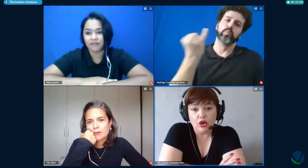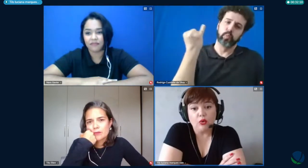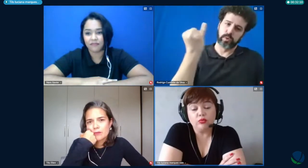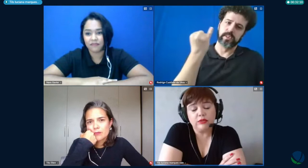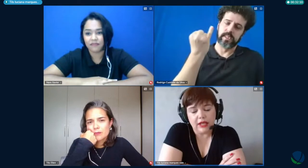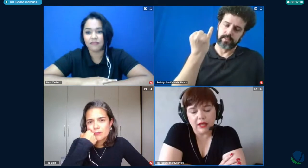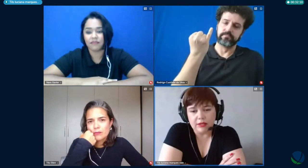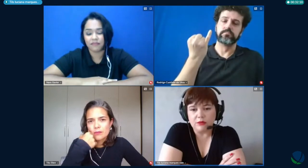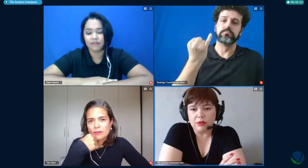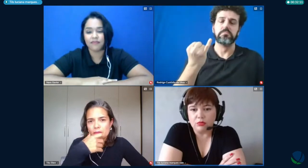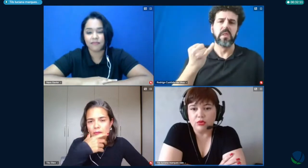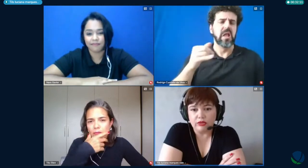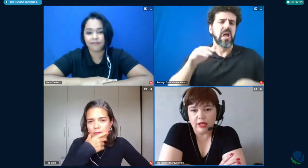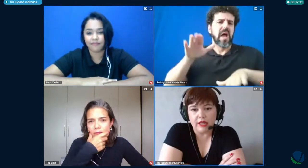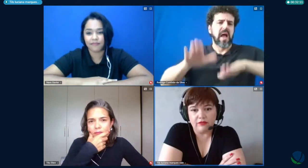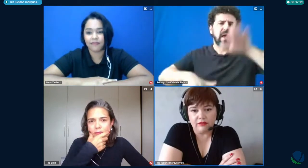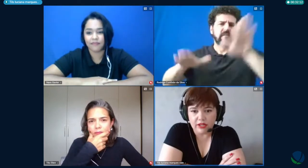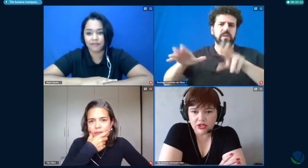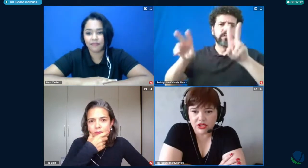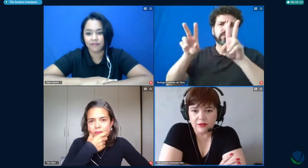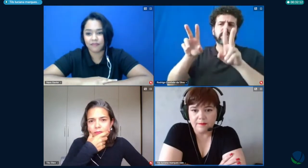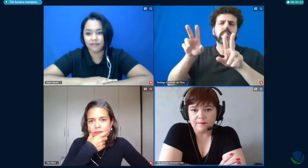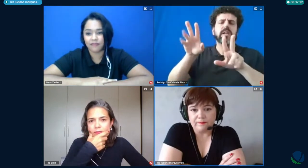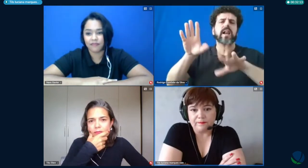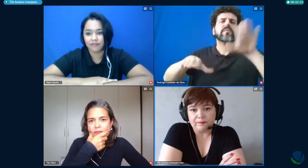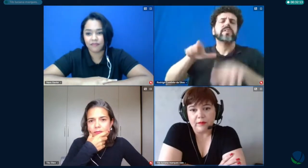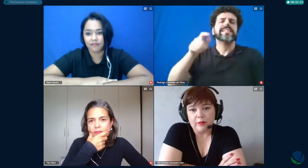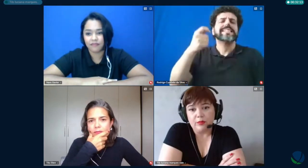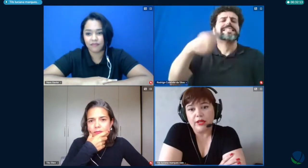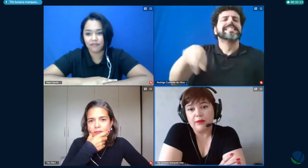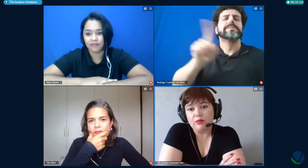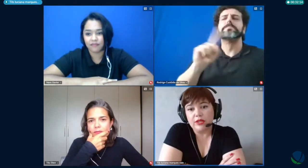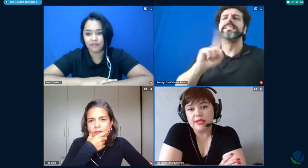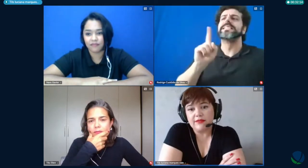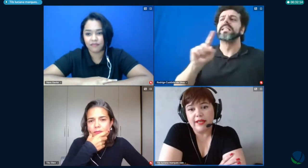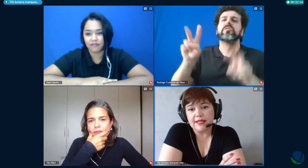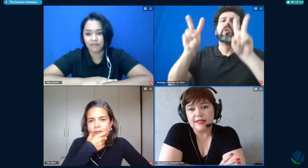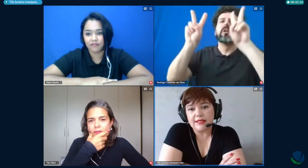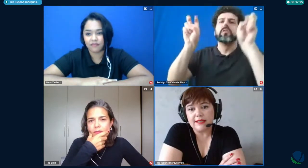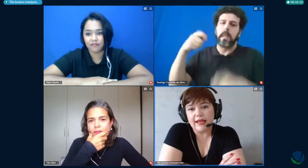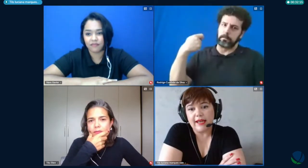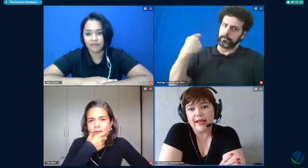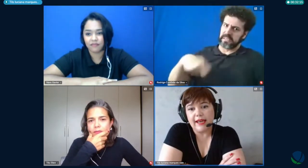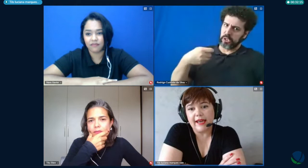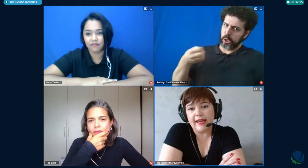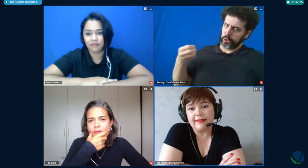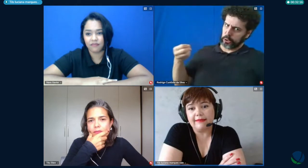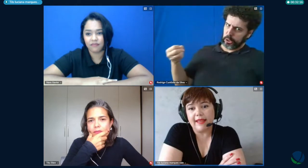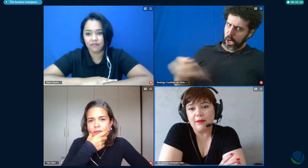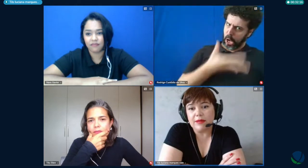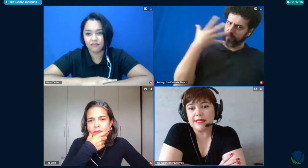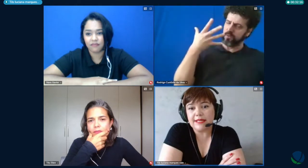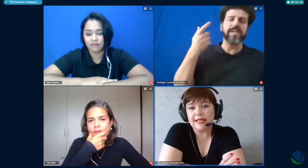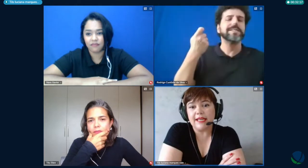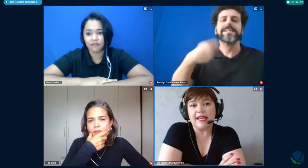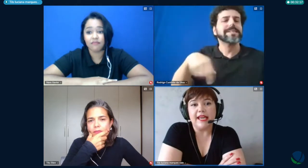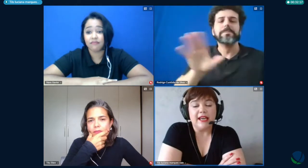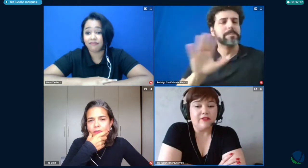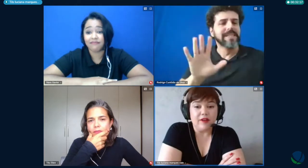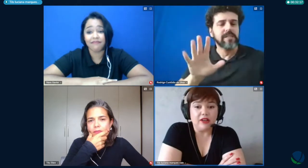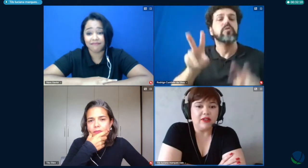interessante, um tema também muito relevante, porque muitas vezes temas